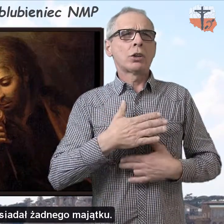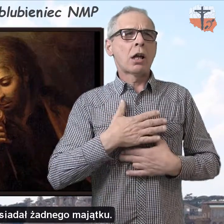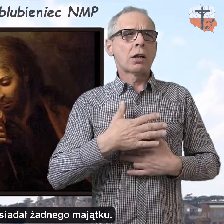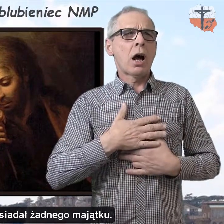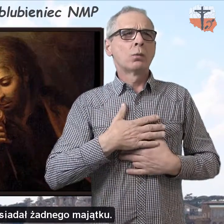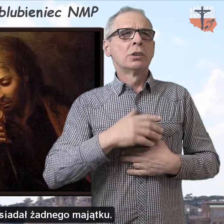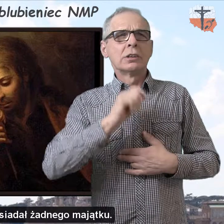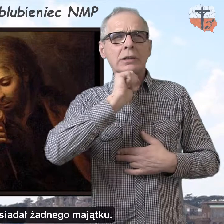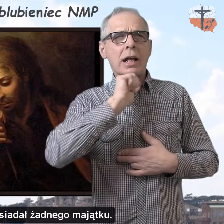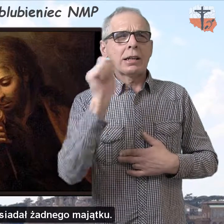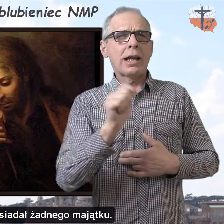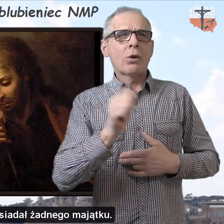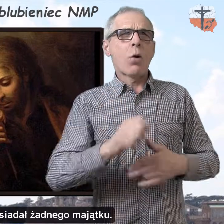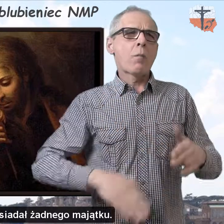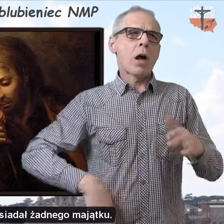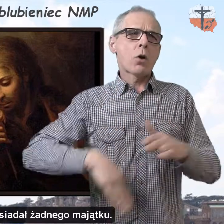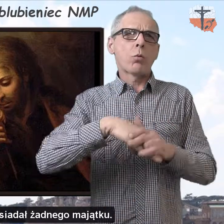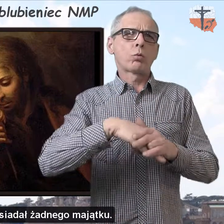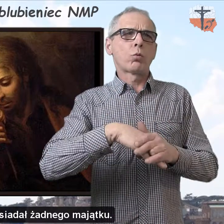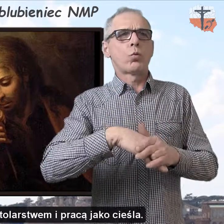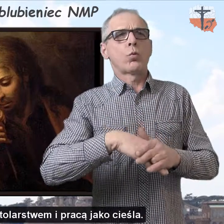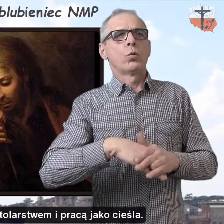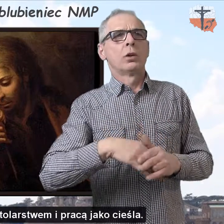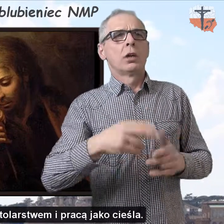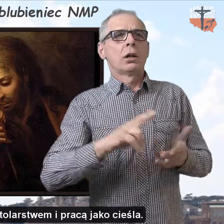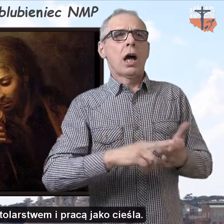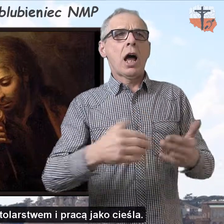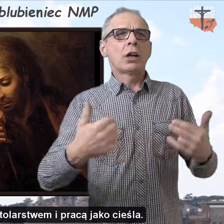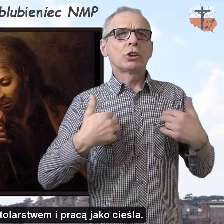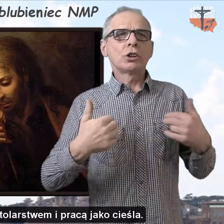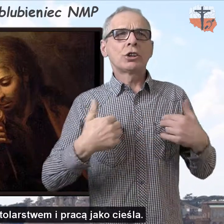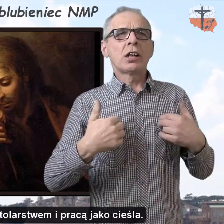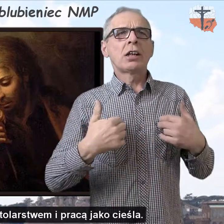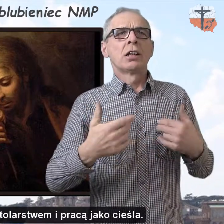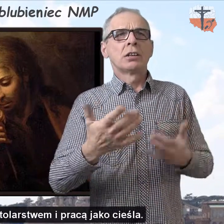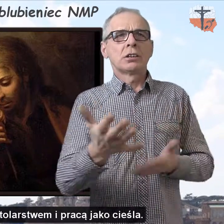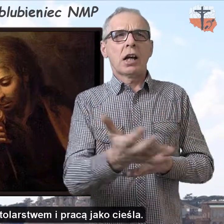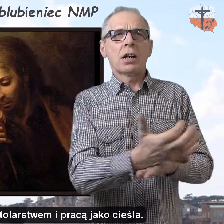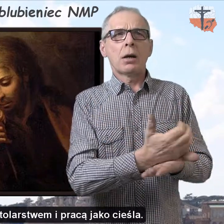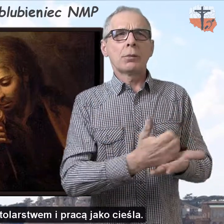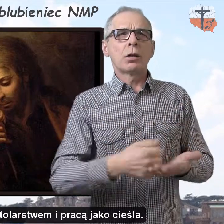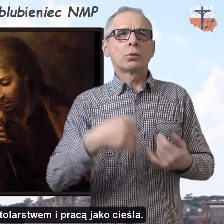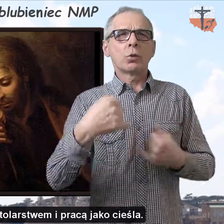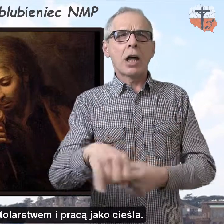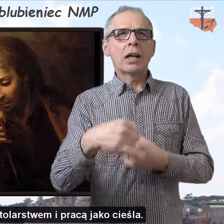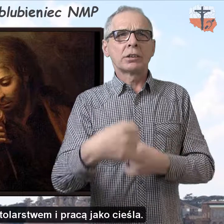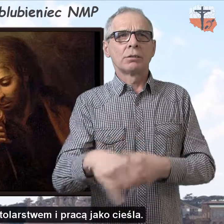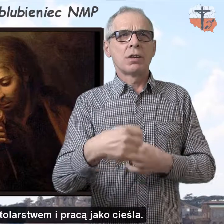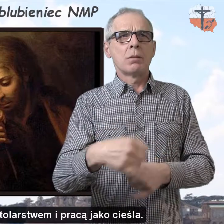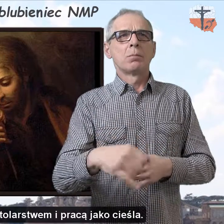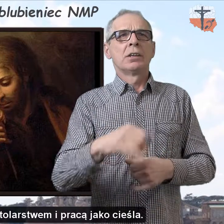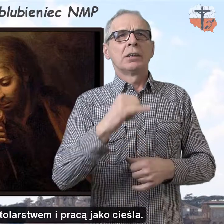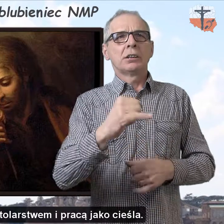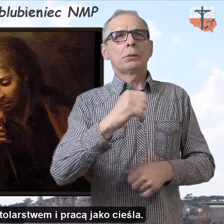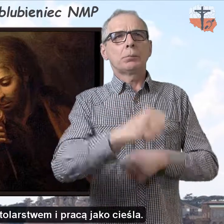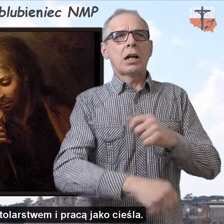żadnego majątku. Na życie zarabiał stolarstwem i pracą